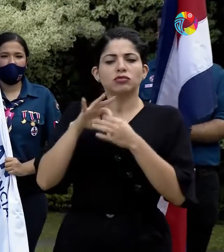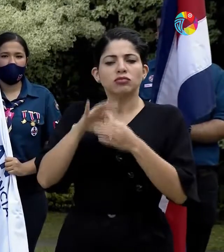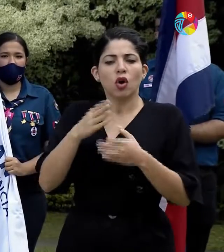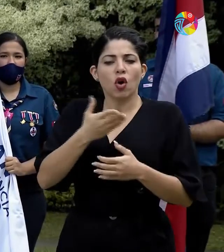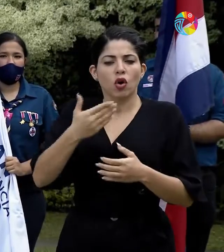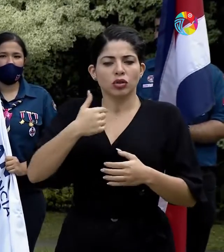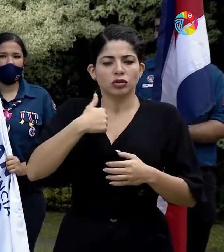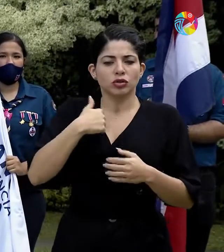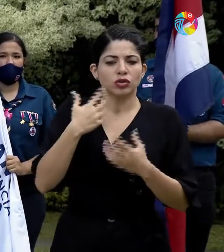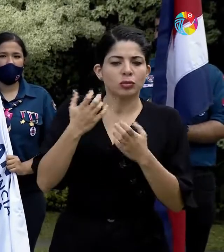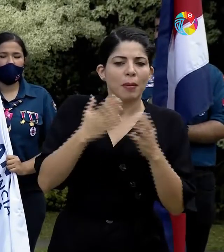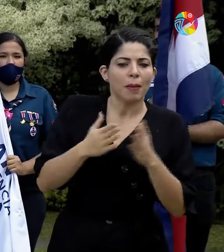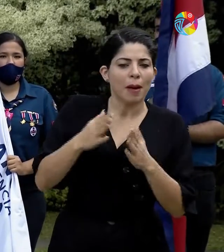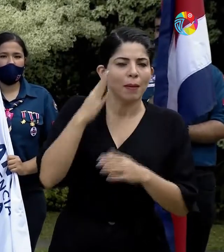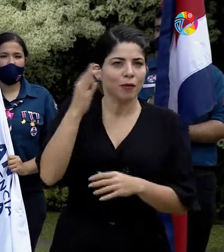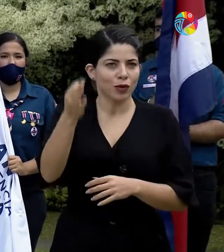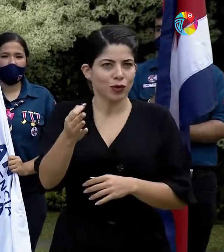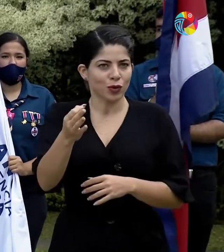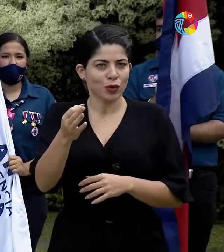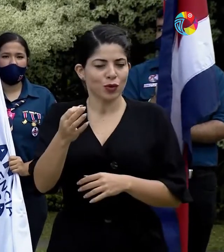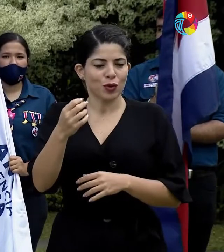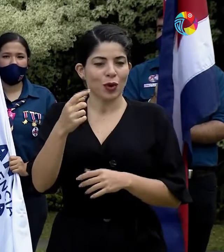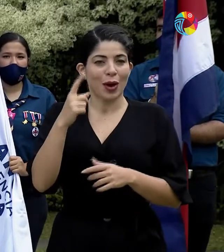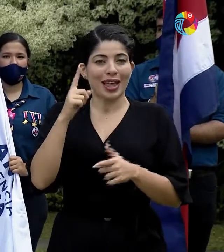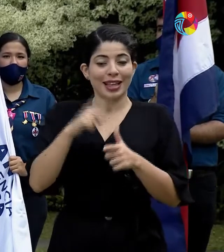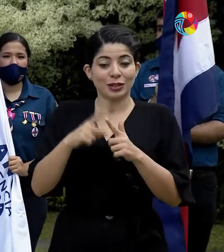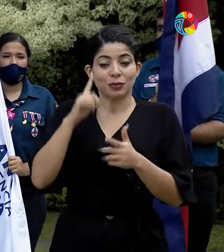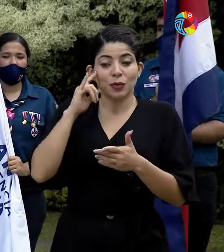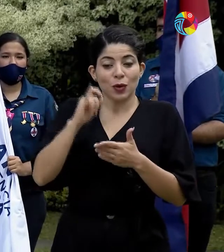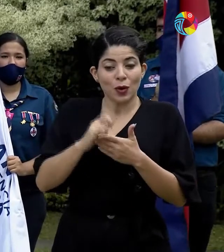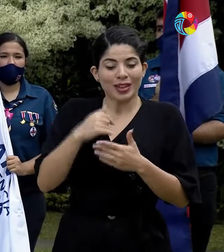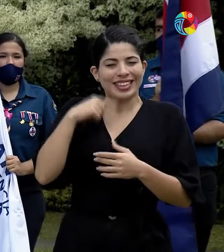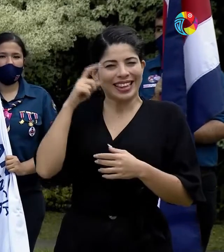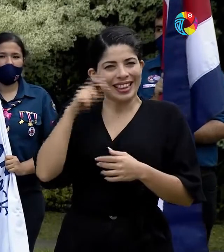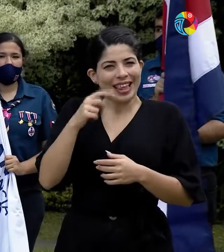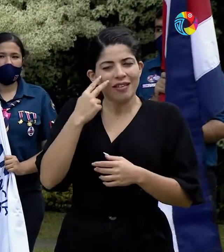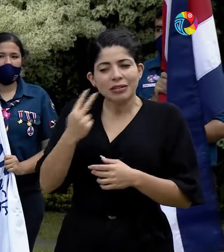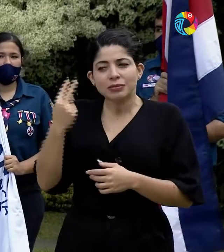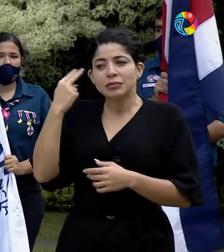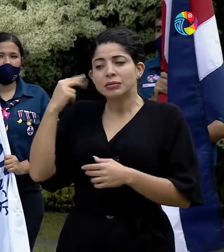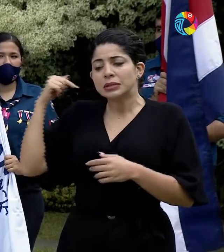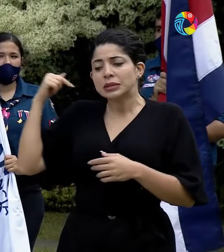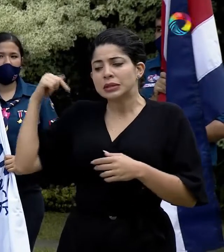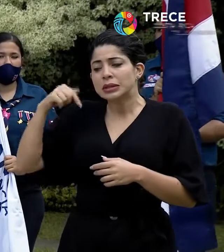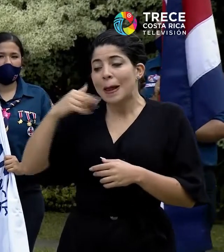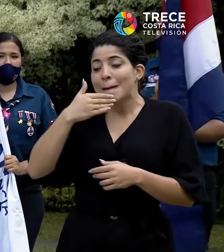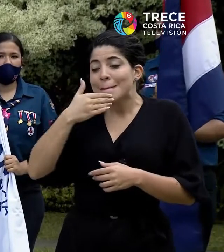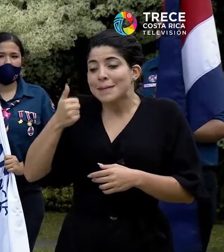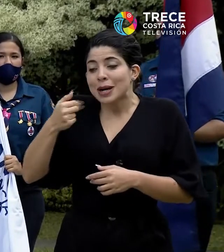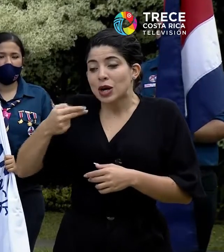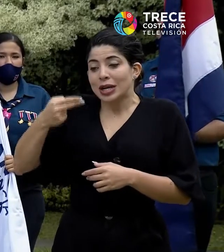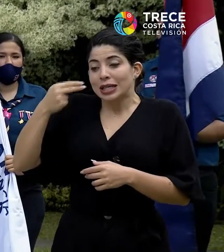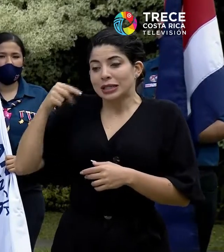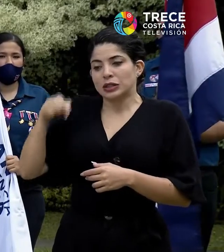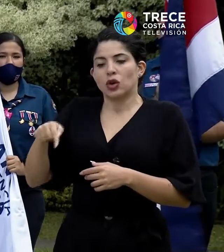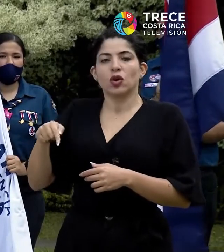Por eso, debemos apostar a lo mejor de nuestra historia. Hemos sabido ser un pueblo de